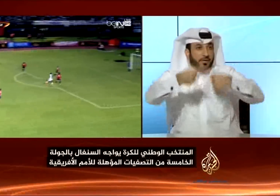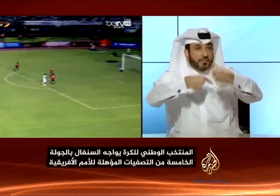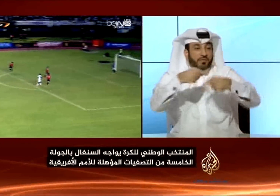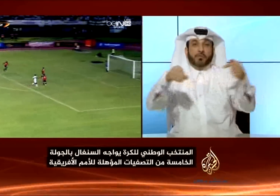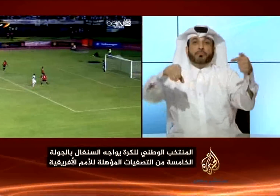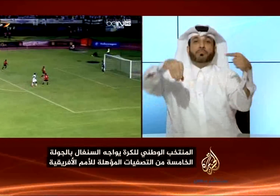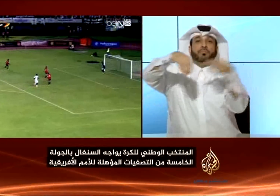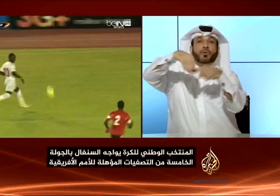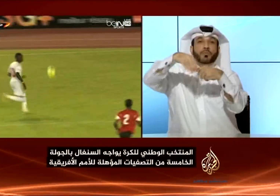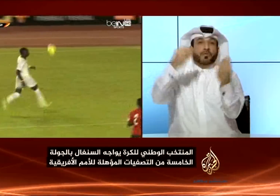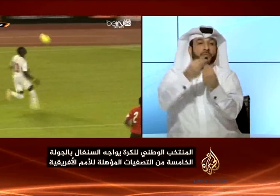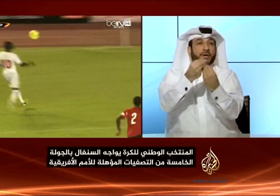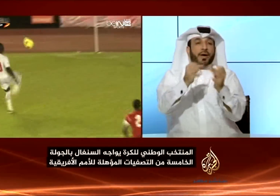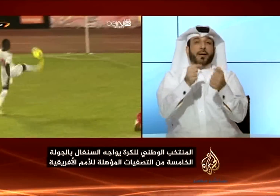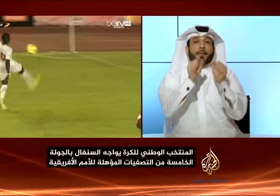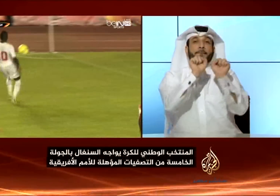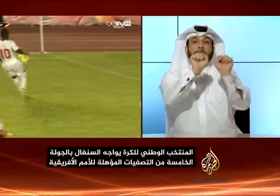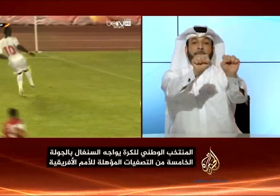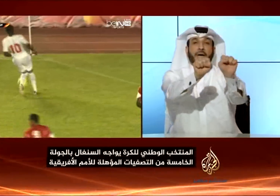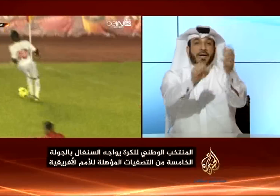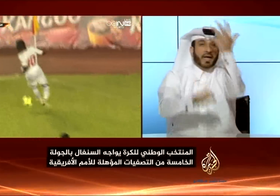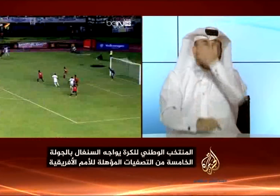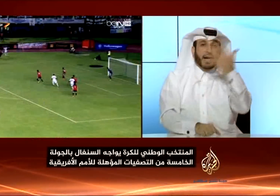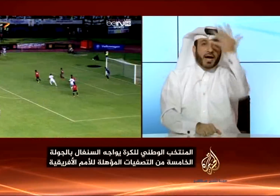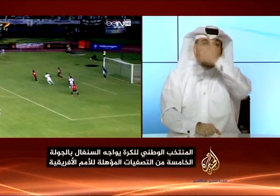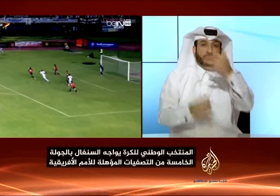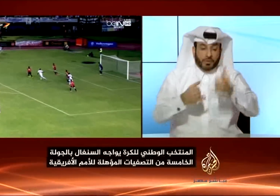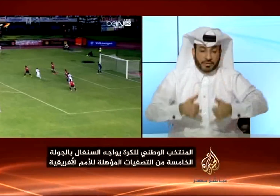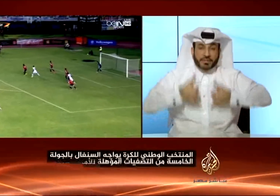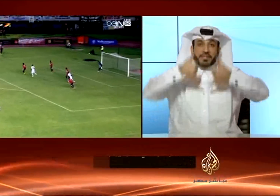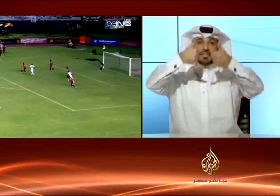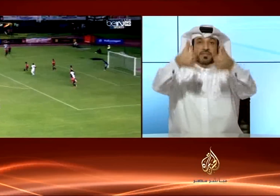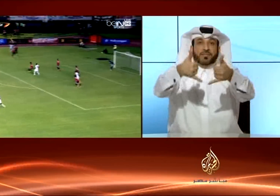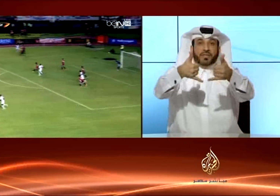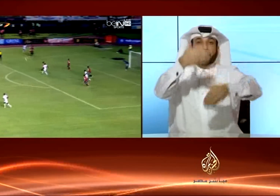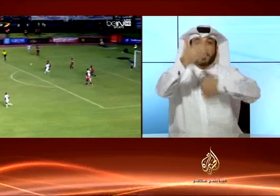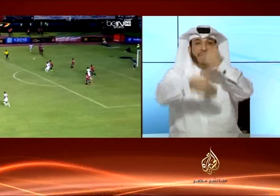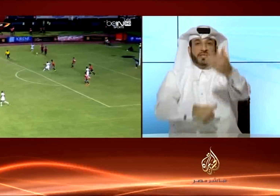التصفيات الافريقيه المؤهله لامم افريقيا